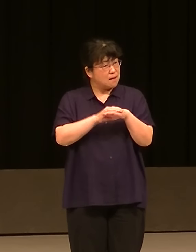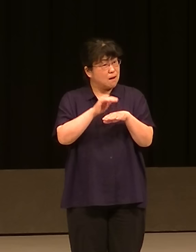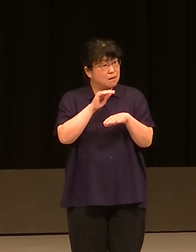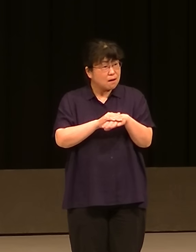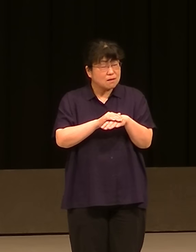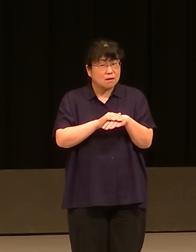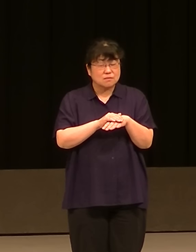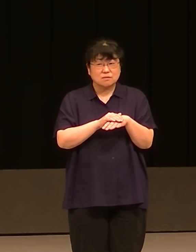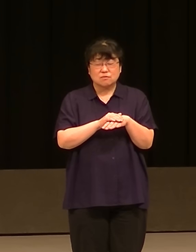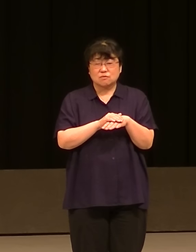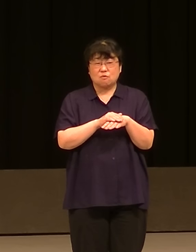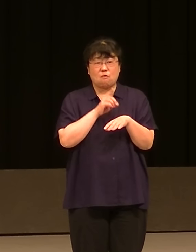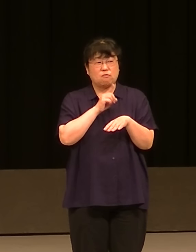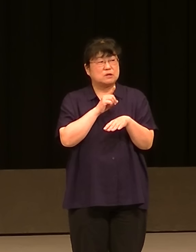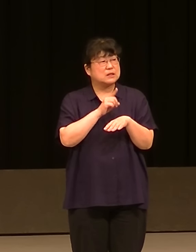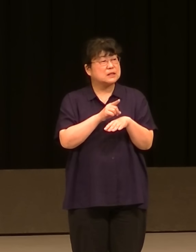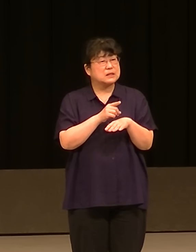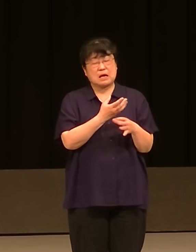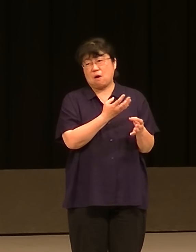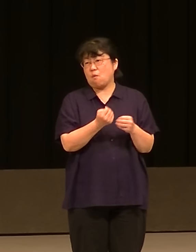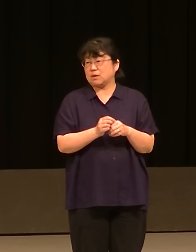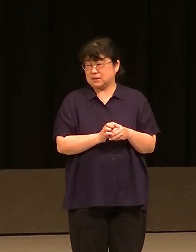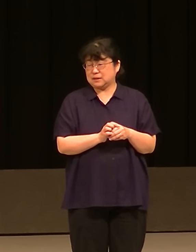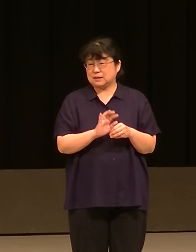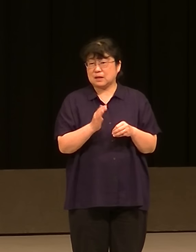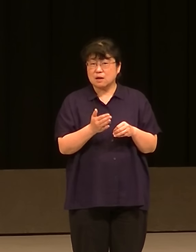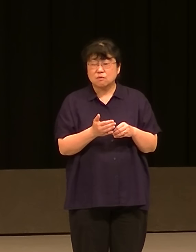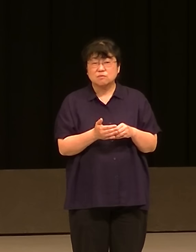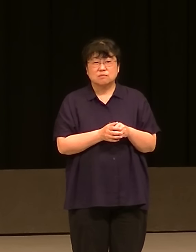に、言っているのから言われます。もう極